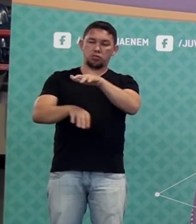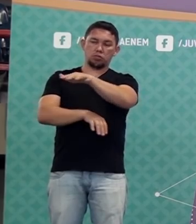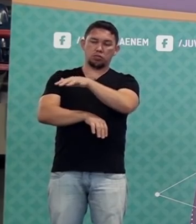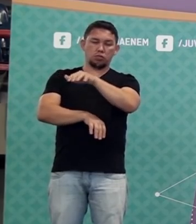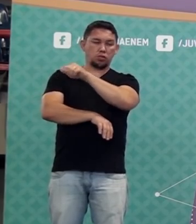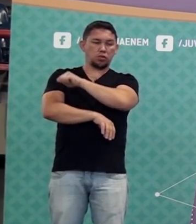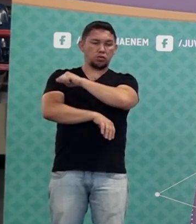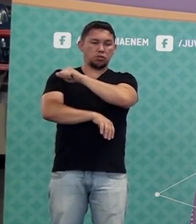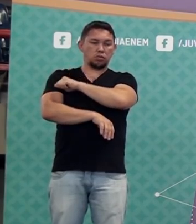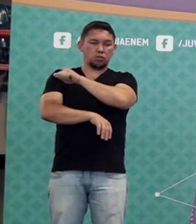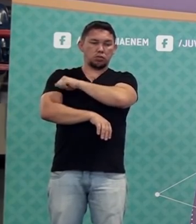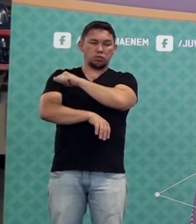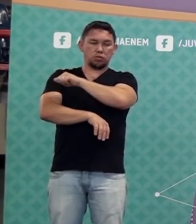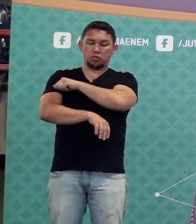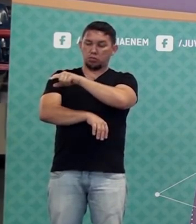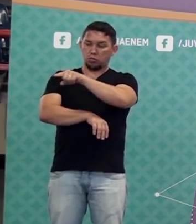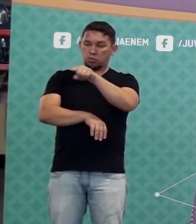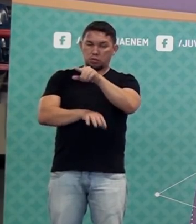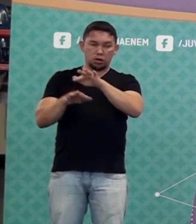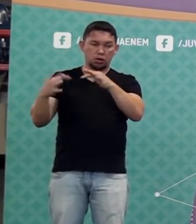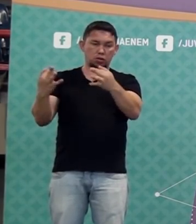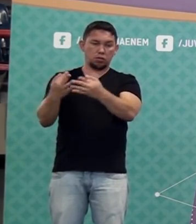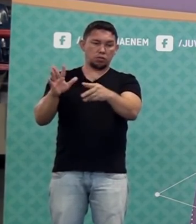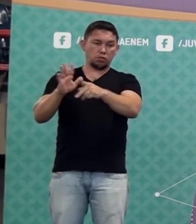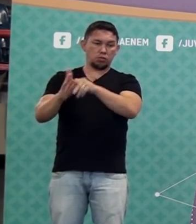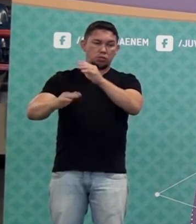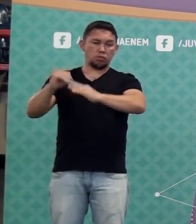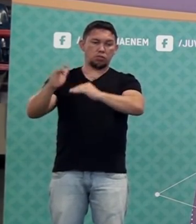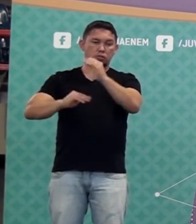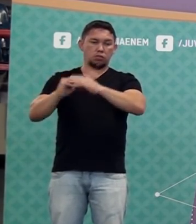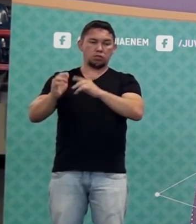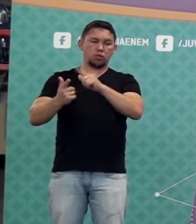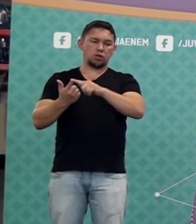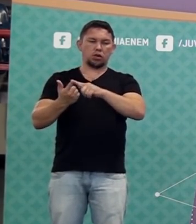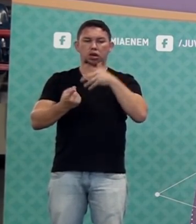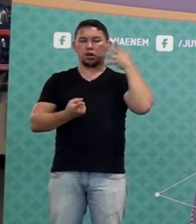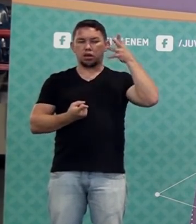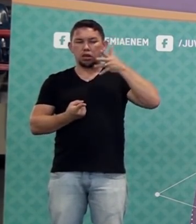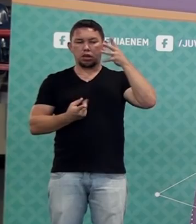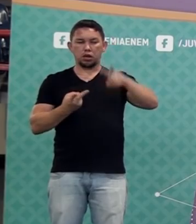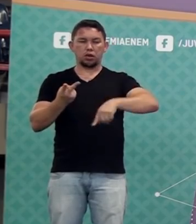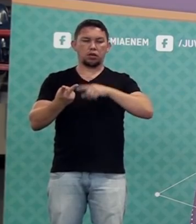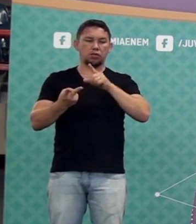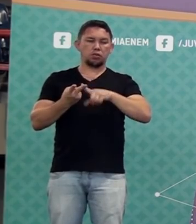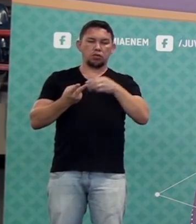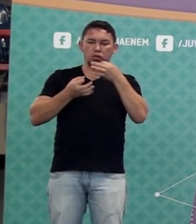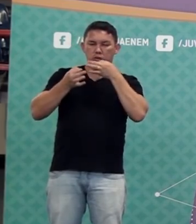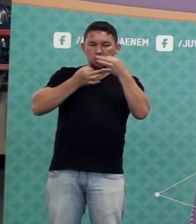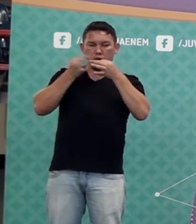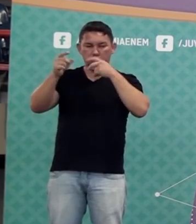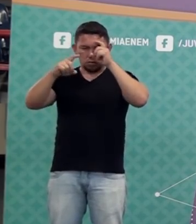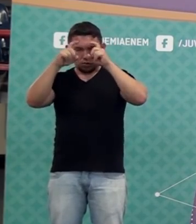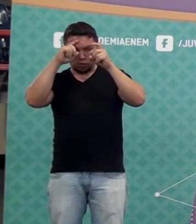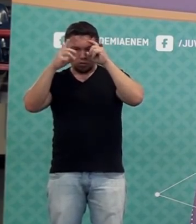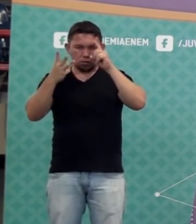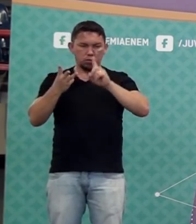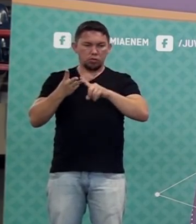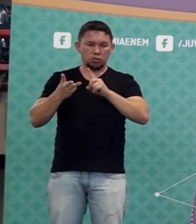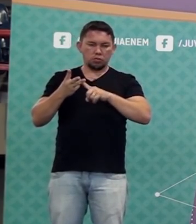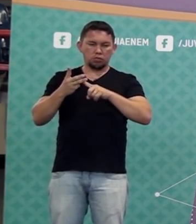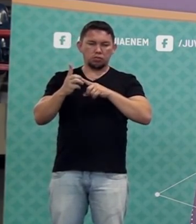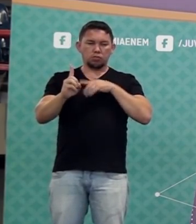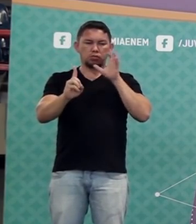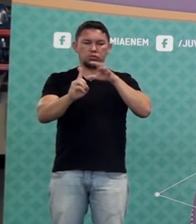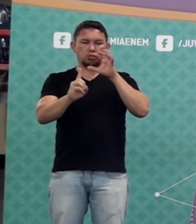esses professores ensinavam a capacidade da retórica, não é, da argumentação, do